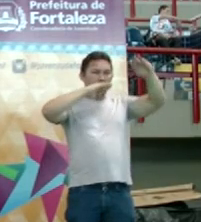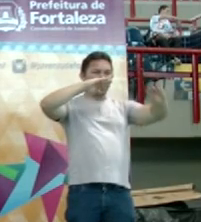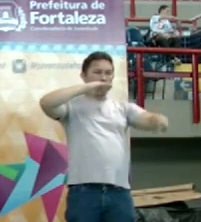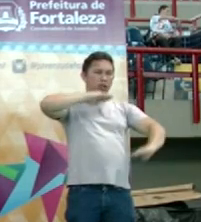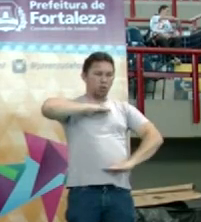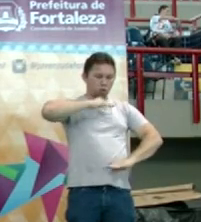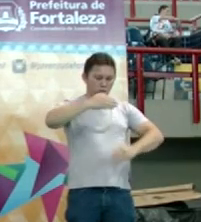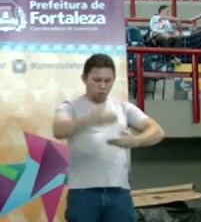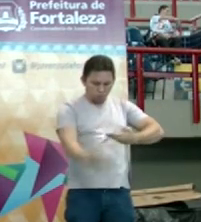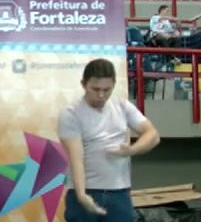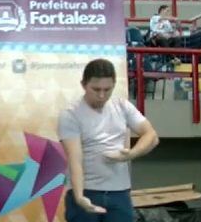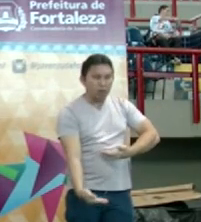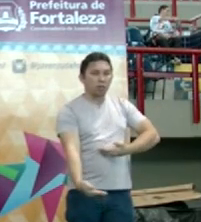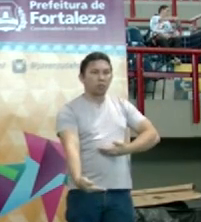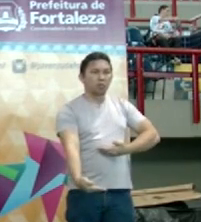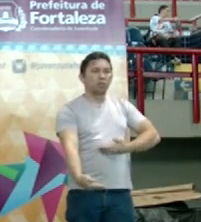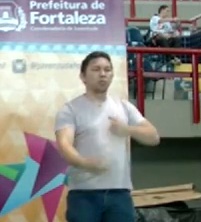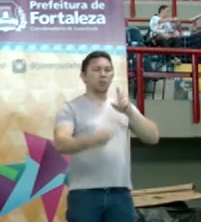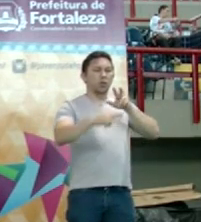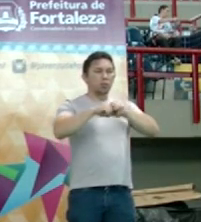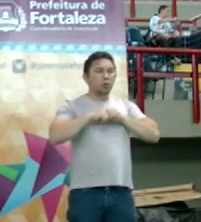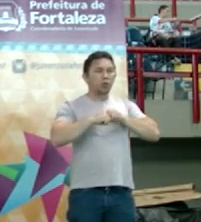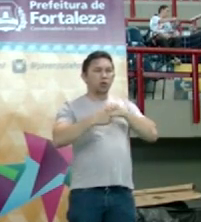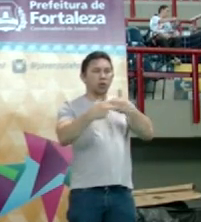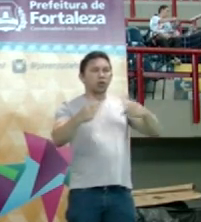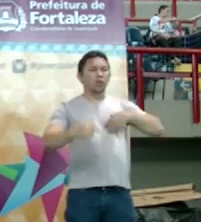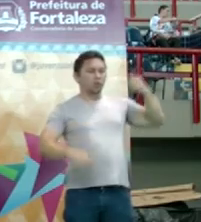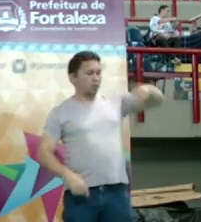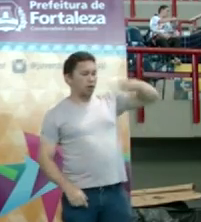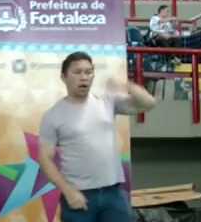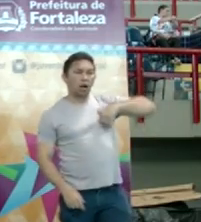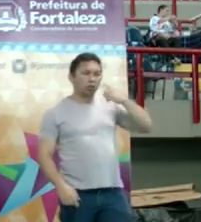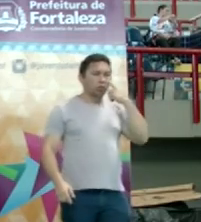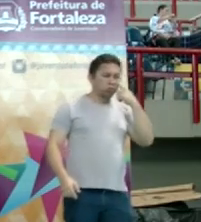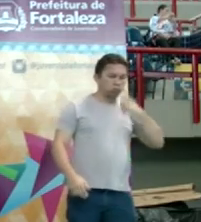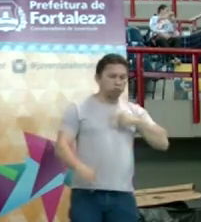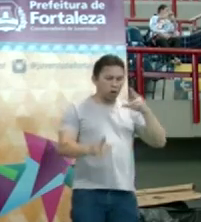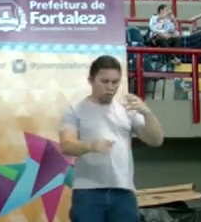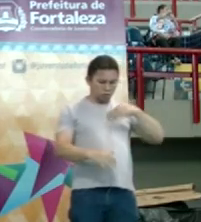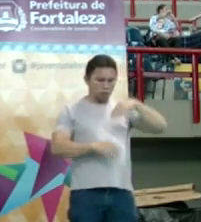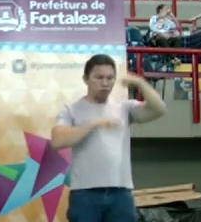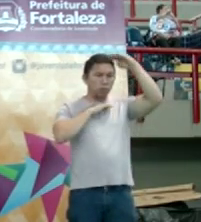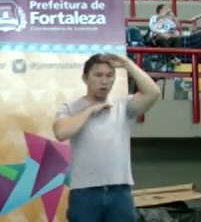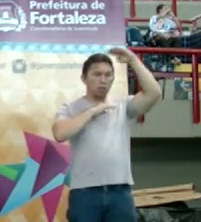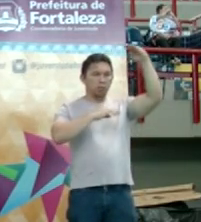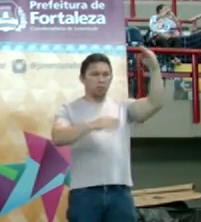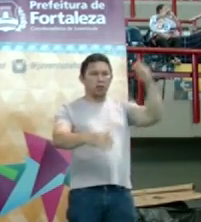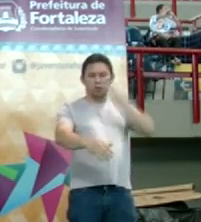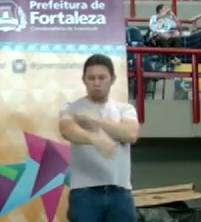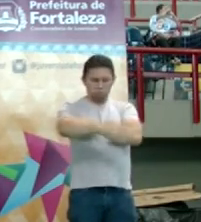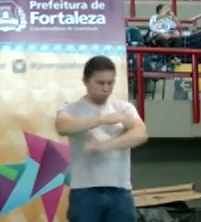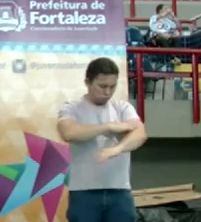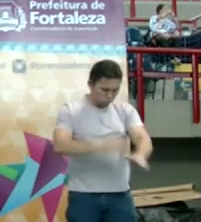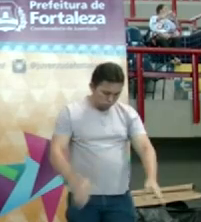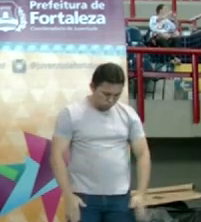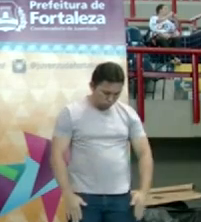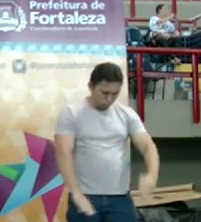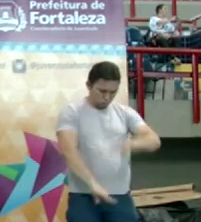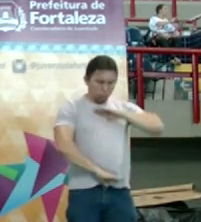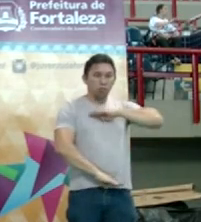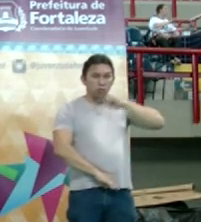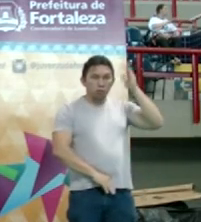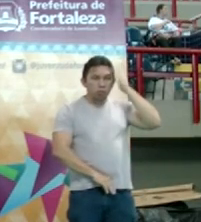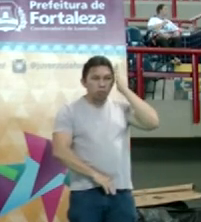dissertação argumentativa, eu sempre faço essa analogia, é como o nosso corpo. Bem, para